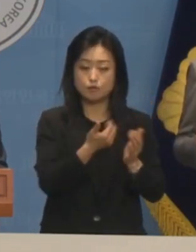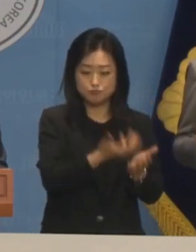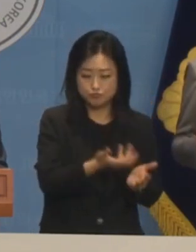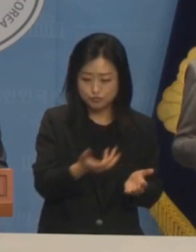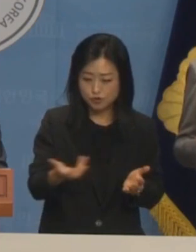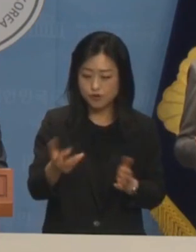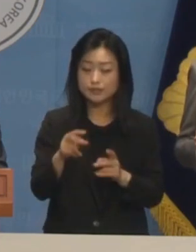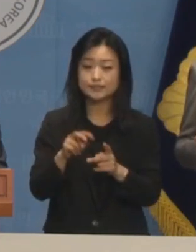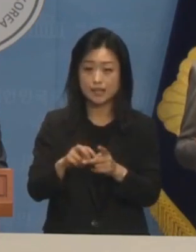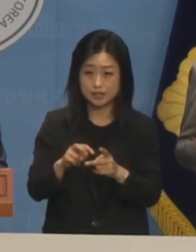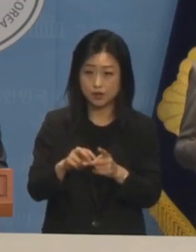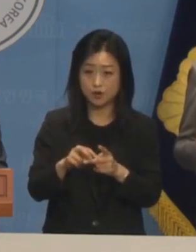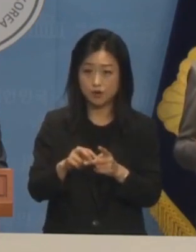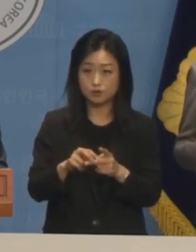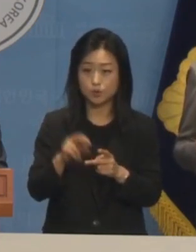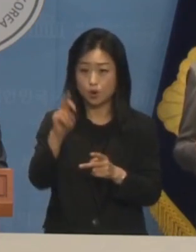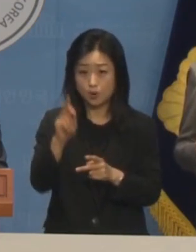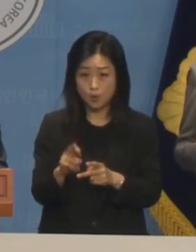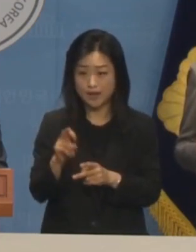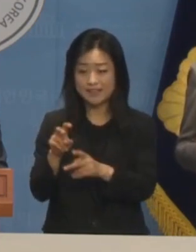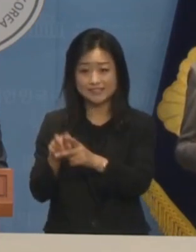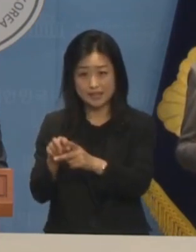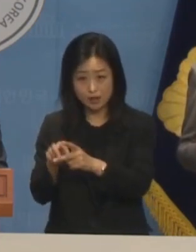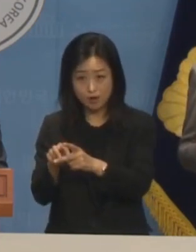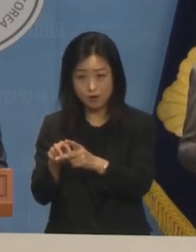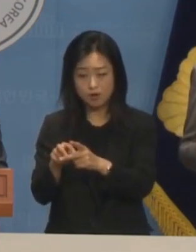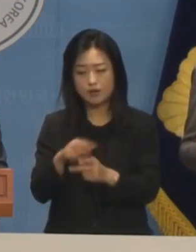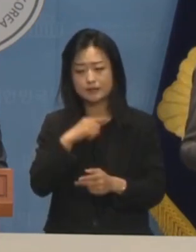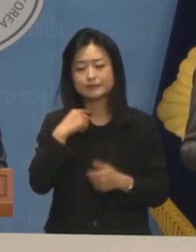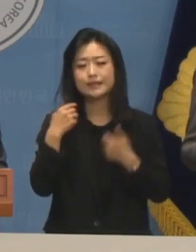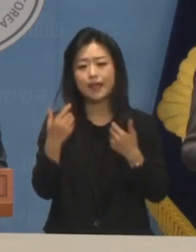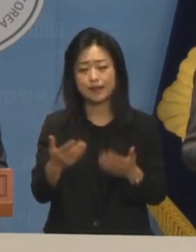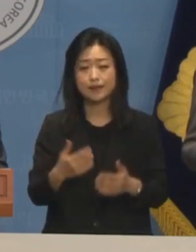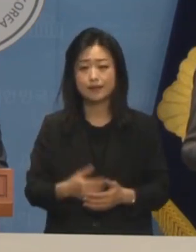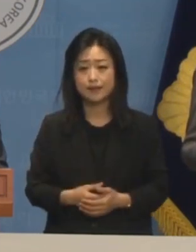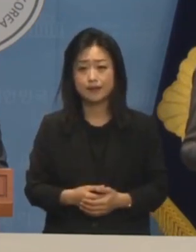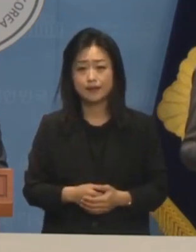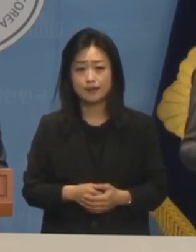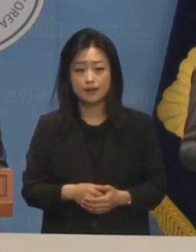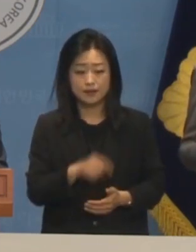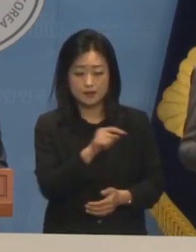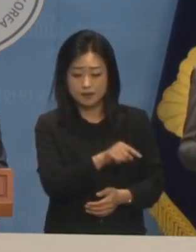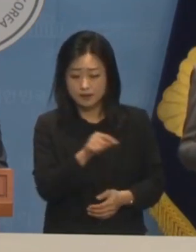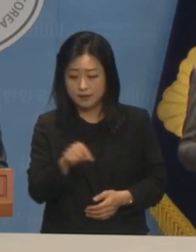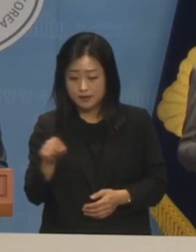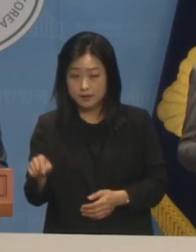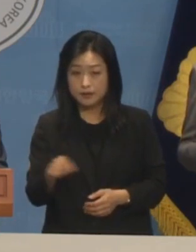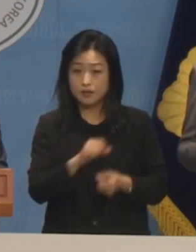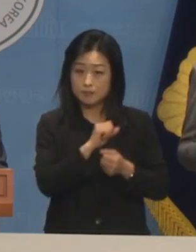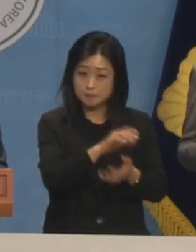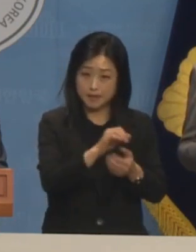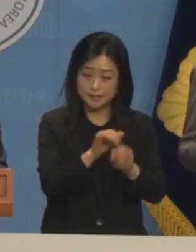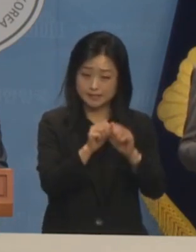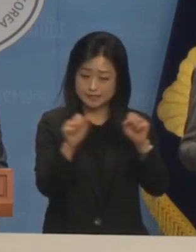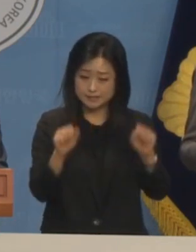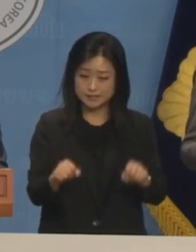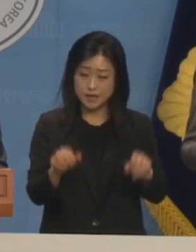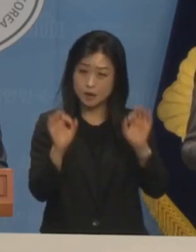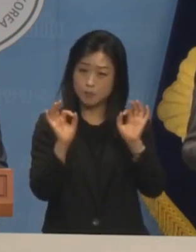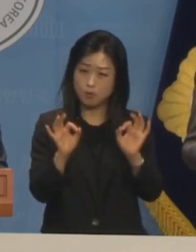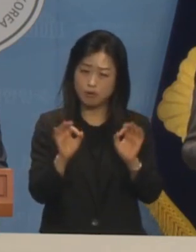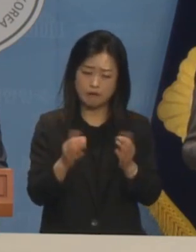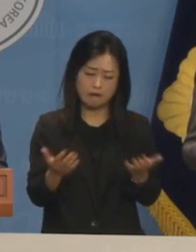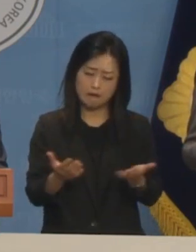물류센터, 그리고 로켓 설치 대리점의 희생이 있었습니다. 쿠팡 물류센터와 배달 시스템의